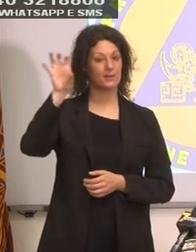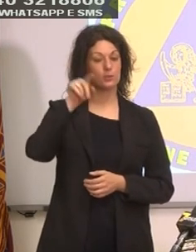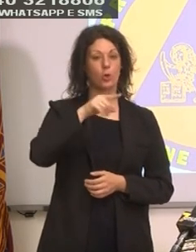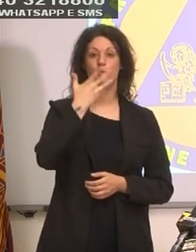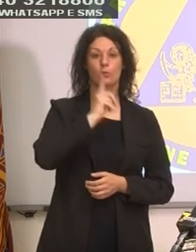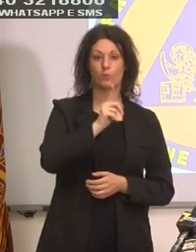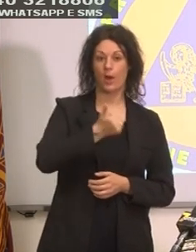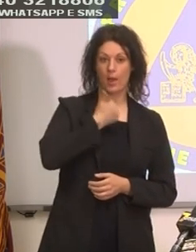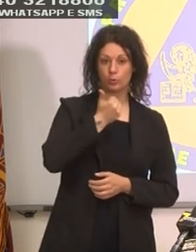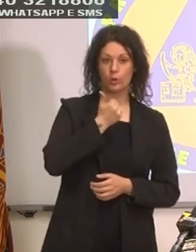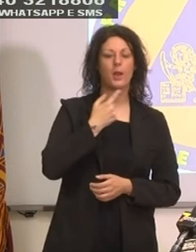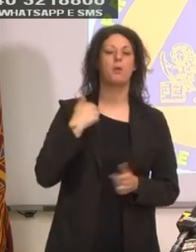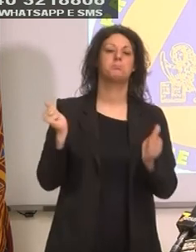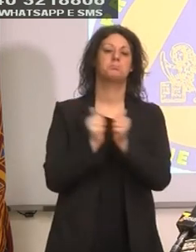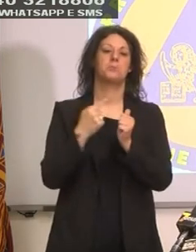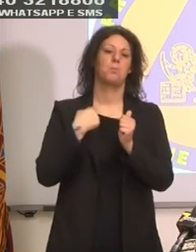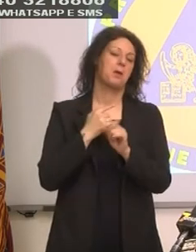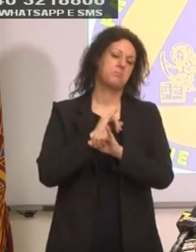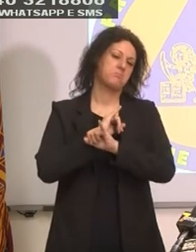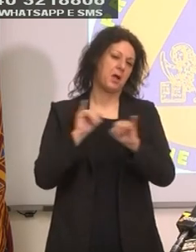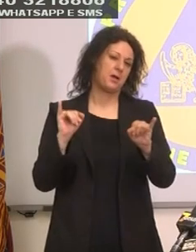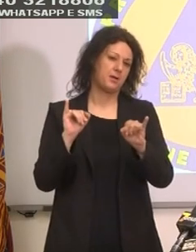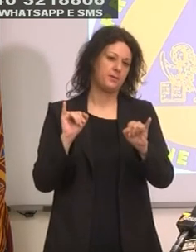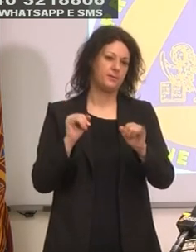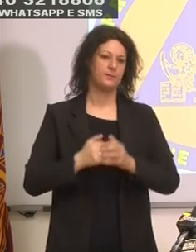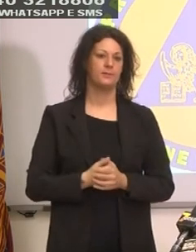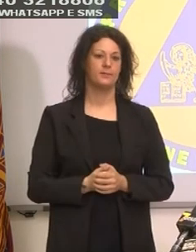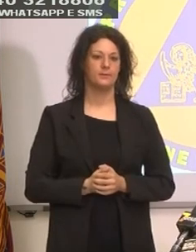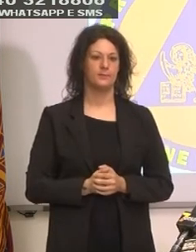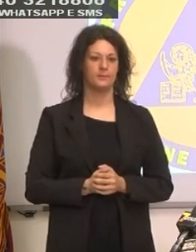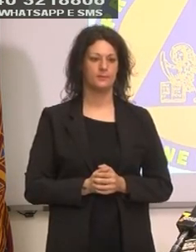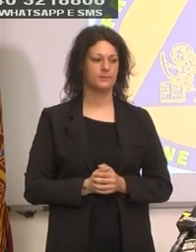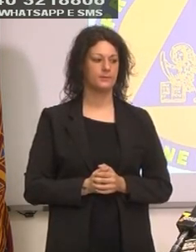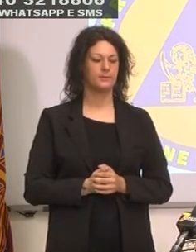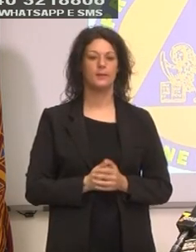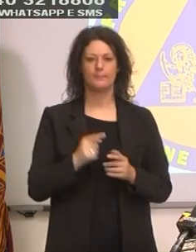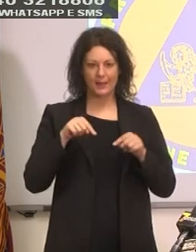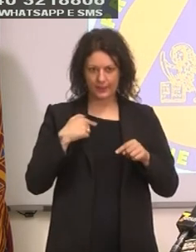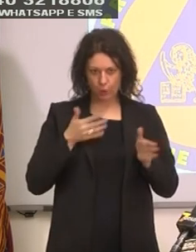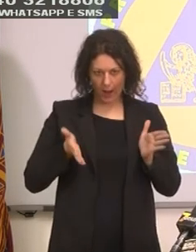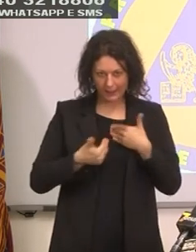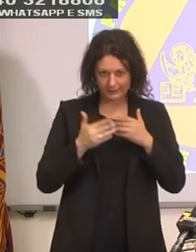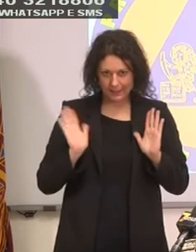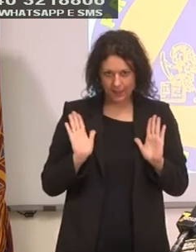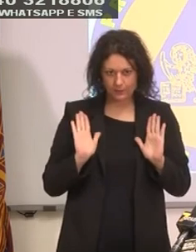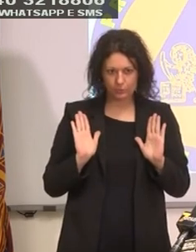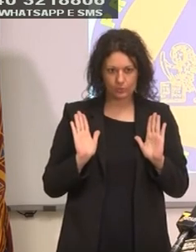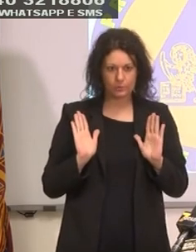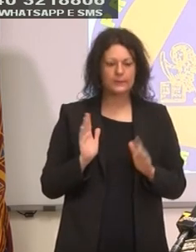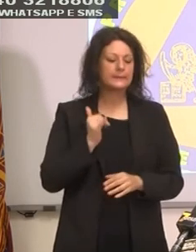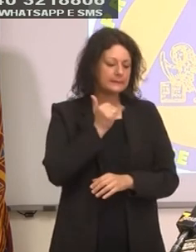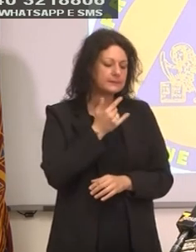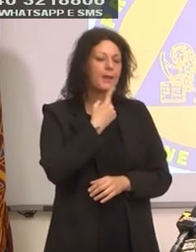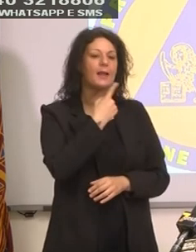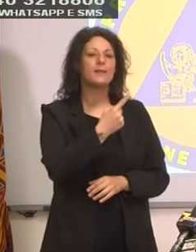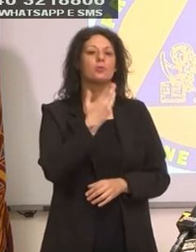referendum sull'autonomia, significa il fatto che... Non è la mia candidatura questa. Certo, però dice per quanto riguarda l'alleanza